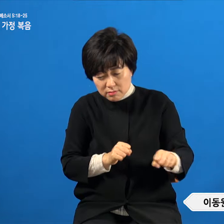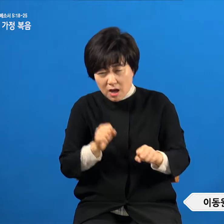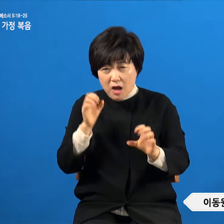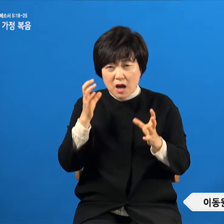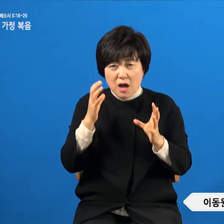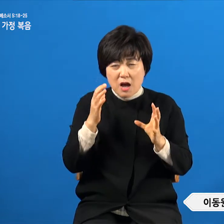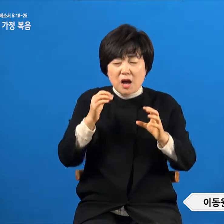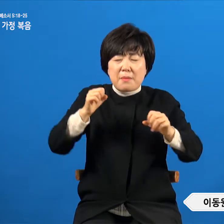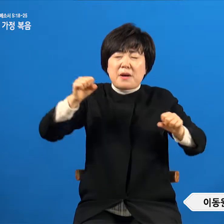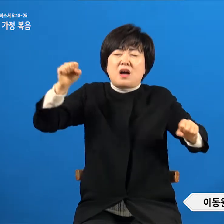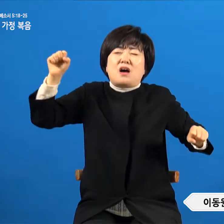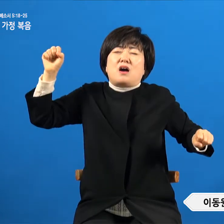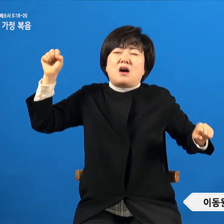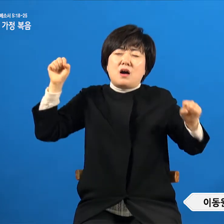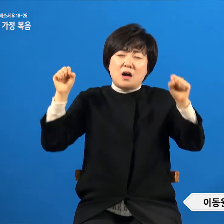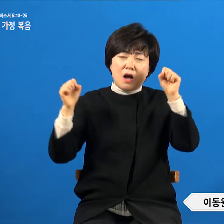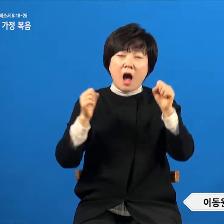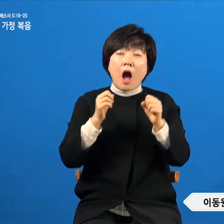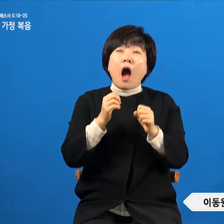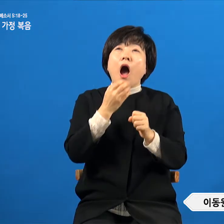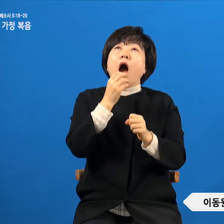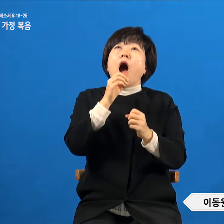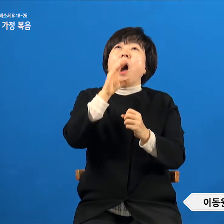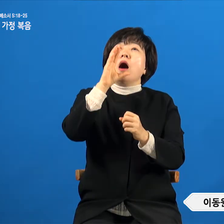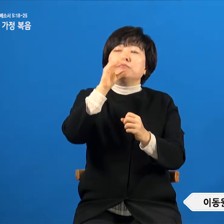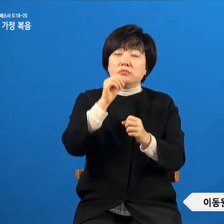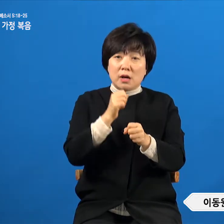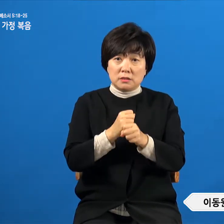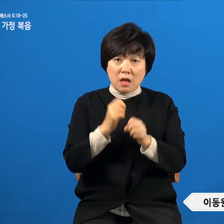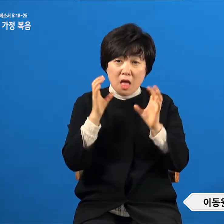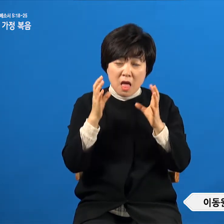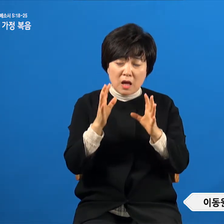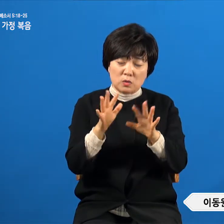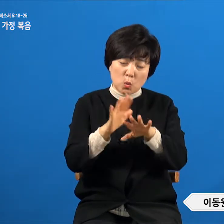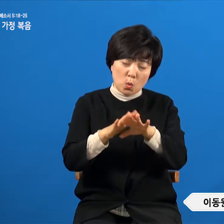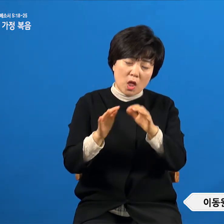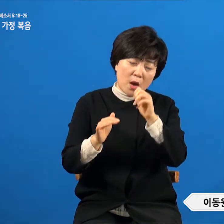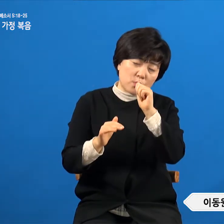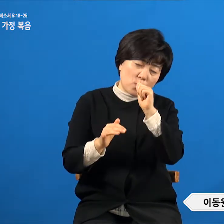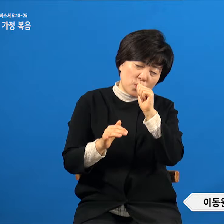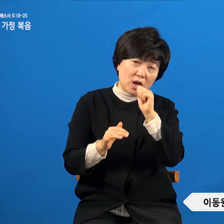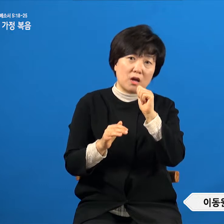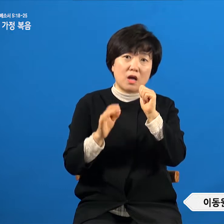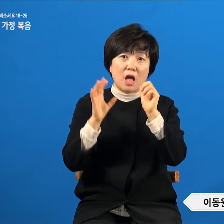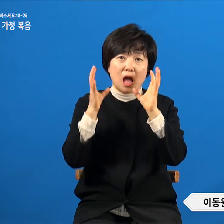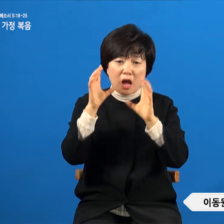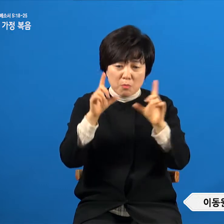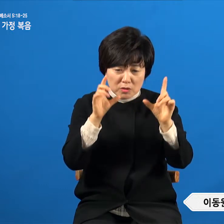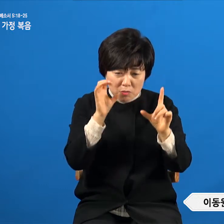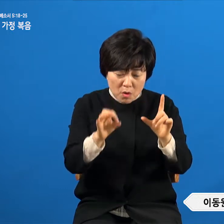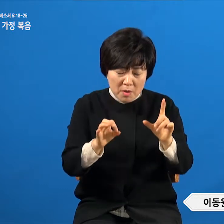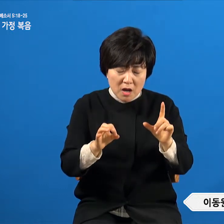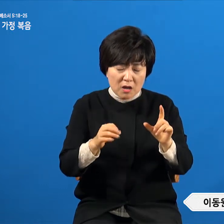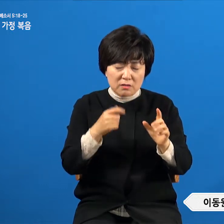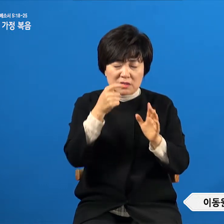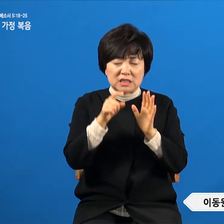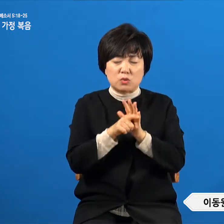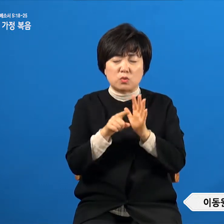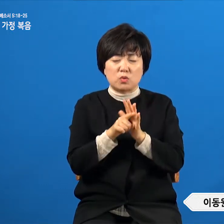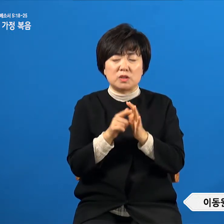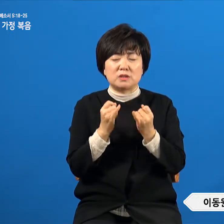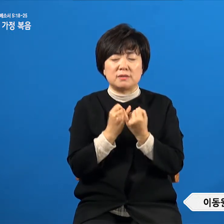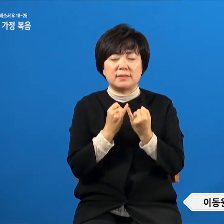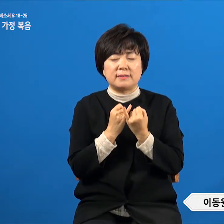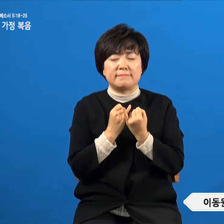모습, 기지개를 펴는 아기, 하품을 하고 있는 아기의 모습, 손가락을 빠는 모습을 보며 크리스찬인 이